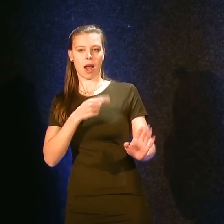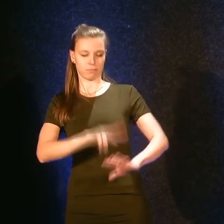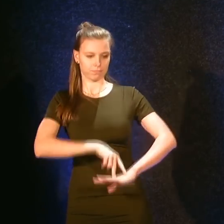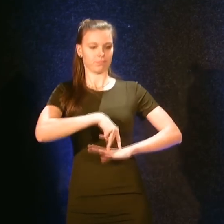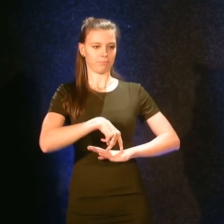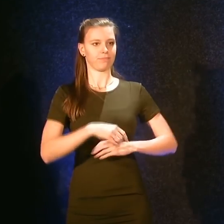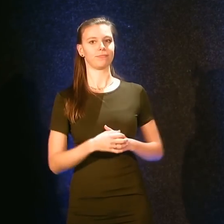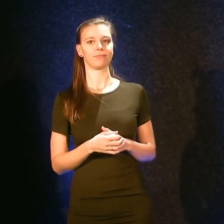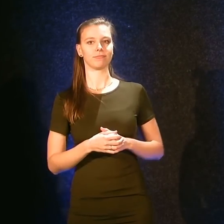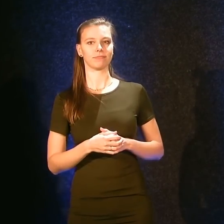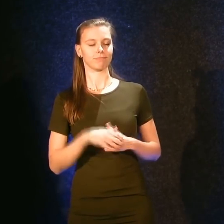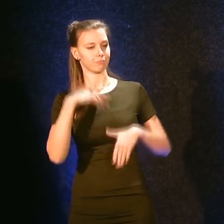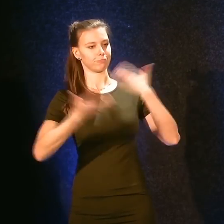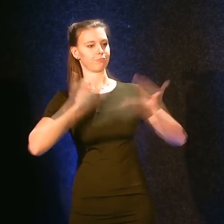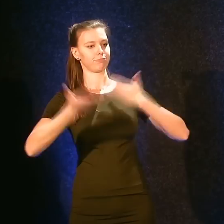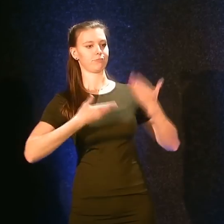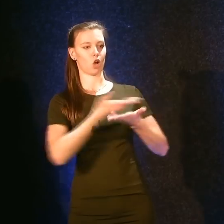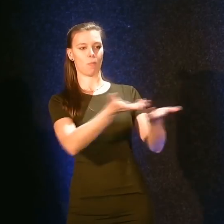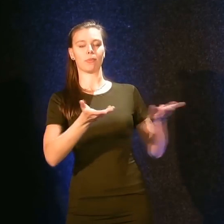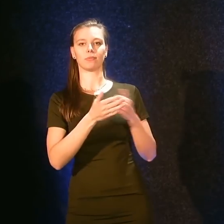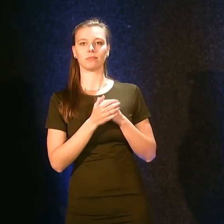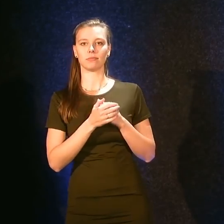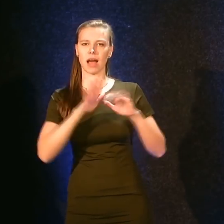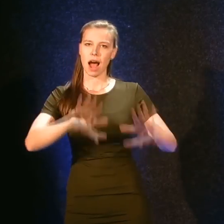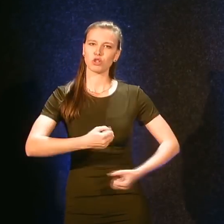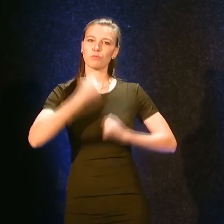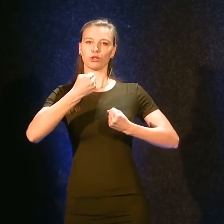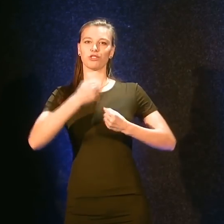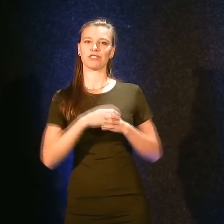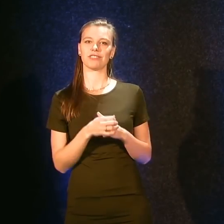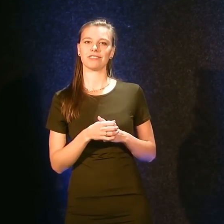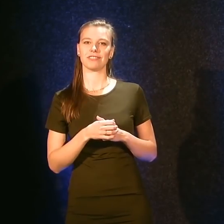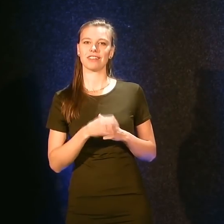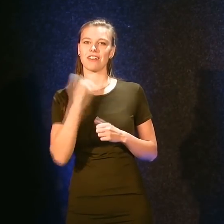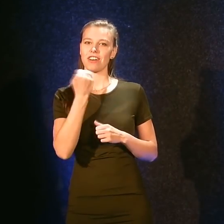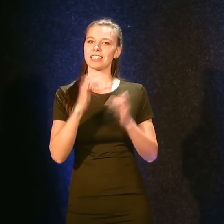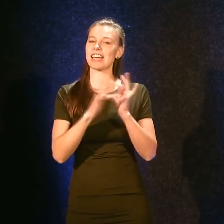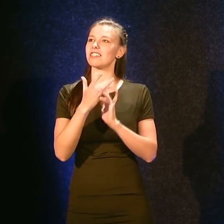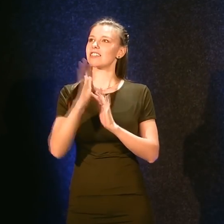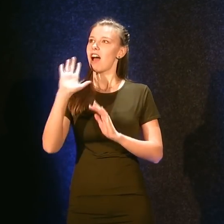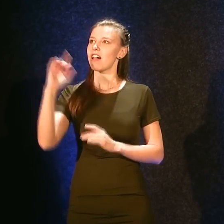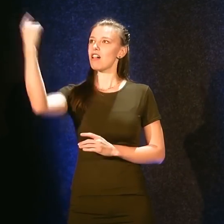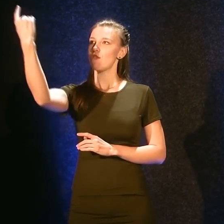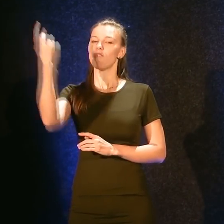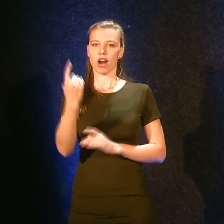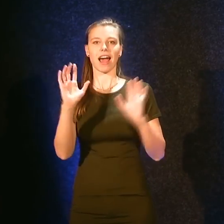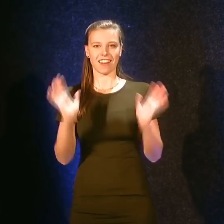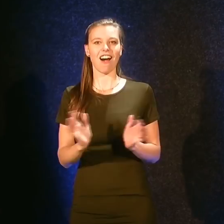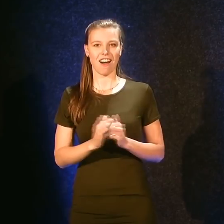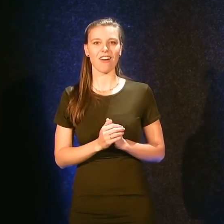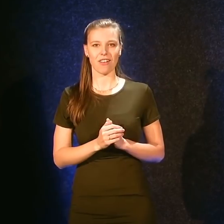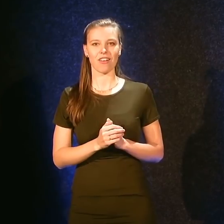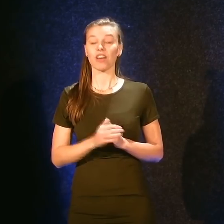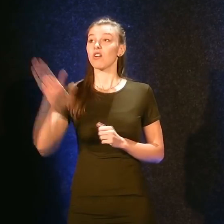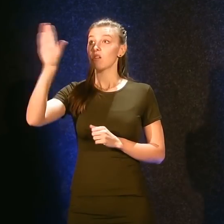daar. En deelt hij uit. Houd moed. Want Jezus is ons voorgegaan. God heeft